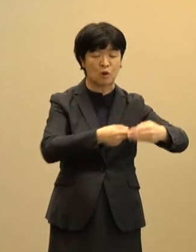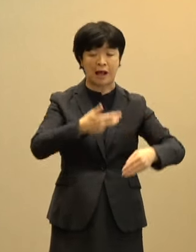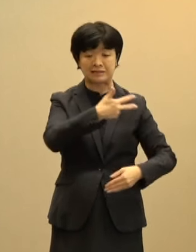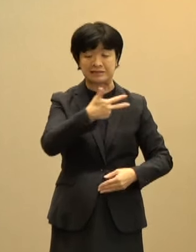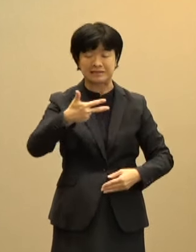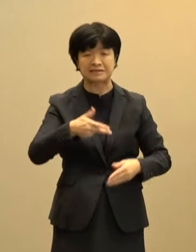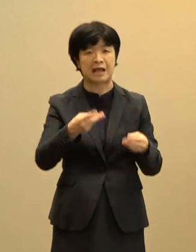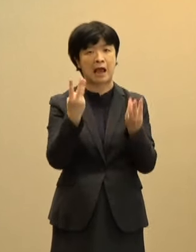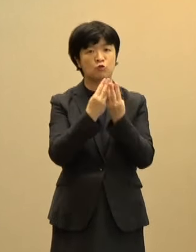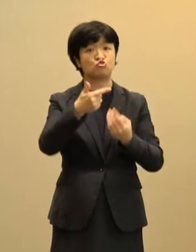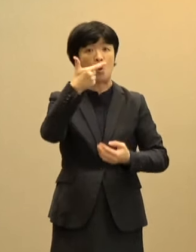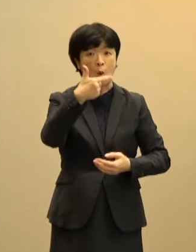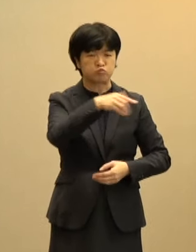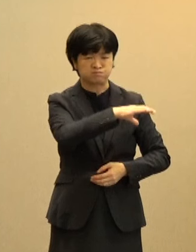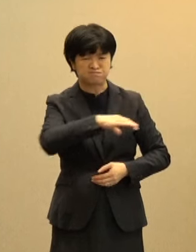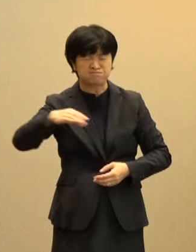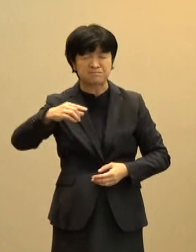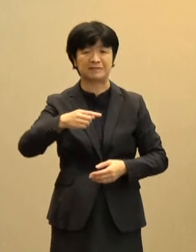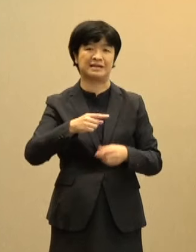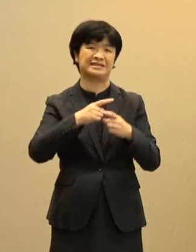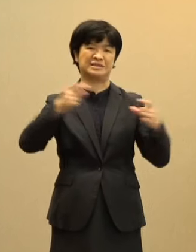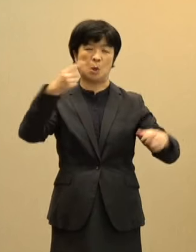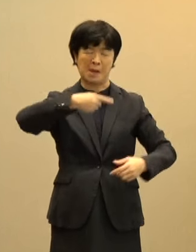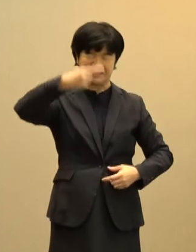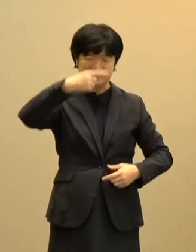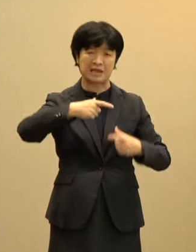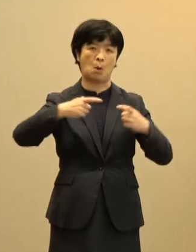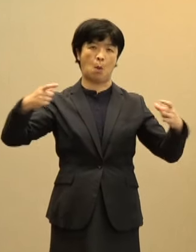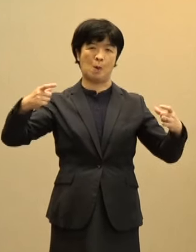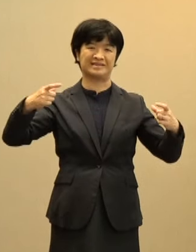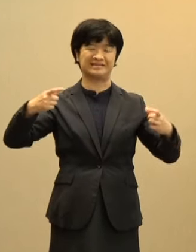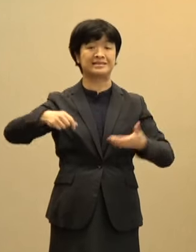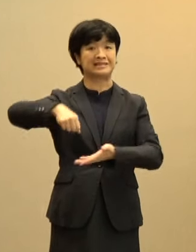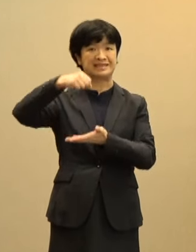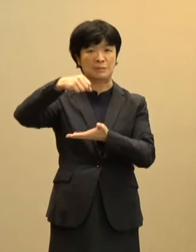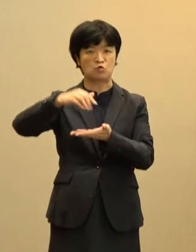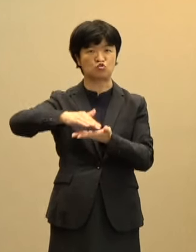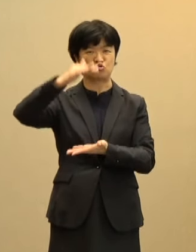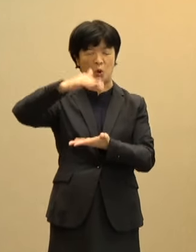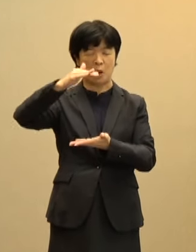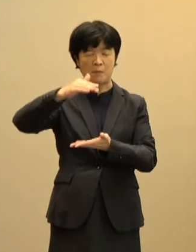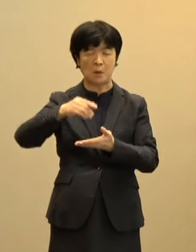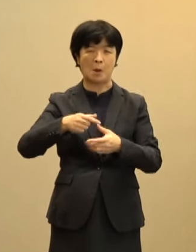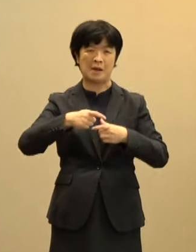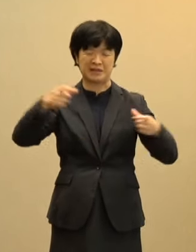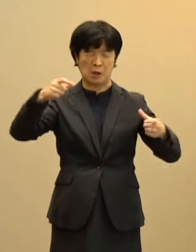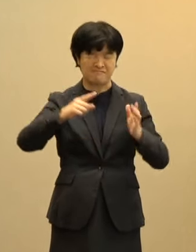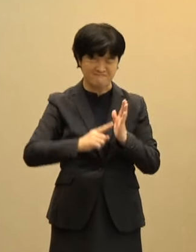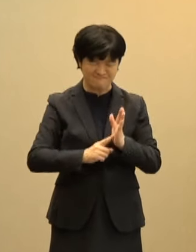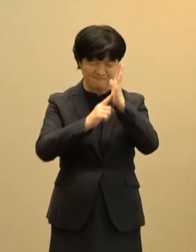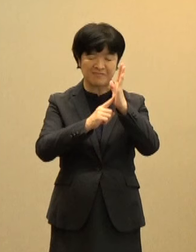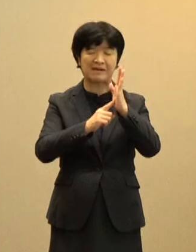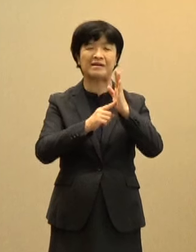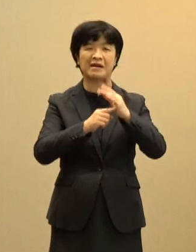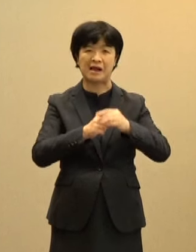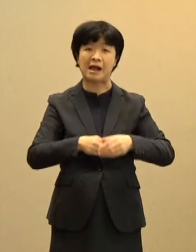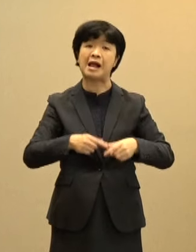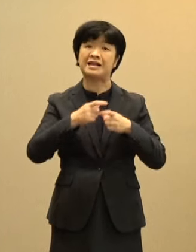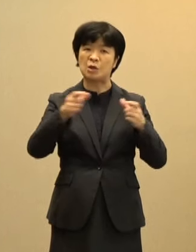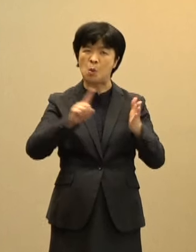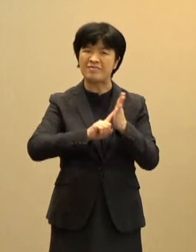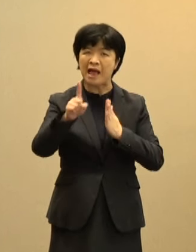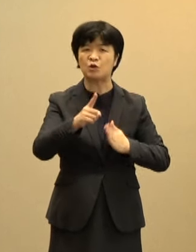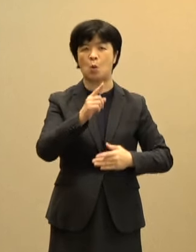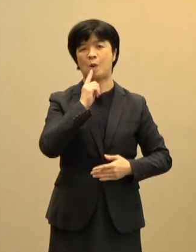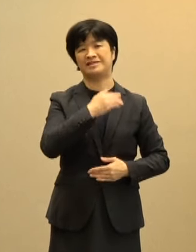日本で一番大きな港であり、全国屈指の貨物取扱量を誇る我が国を代表する海上輸送拠点であります